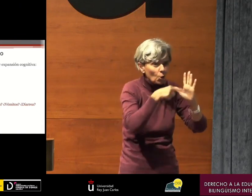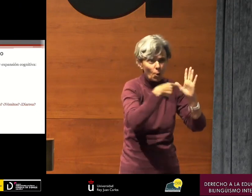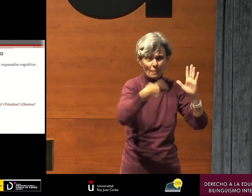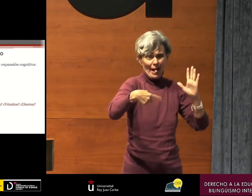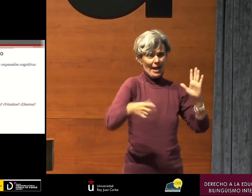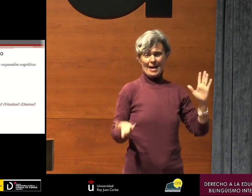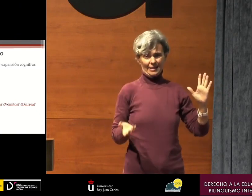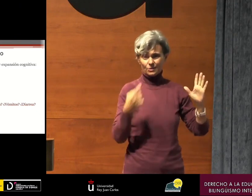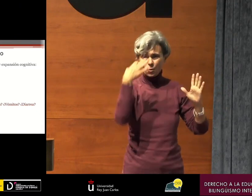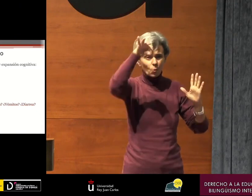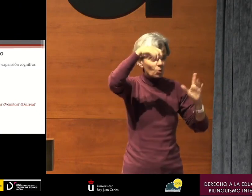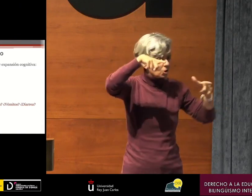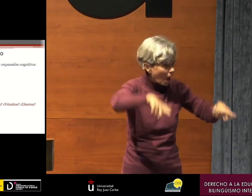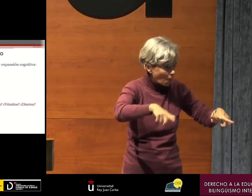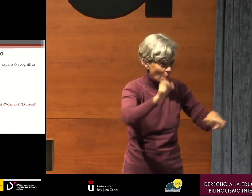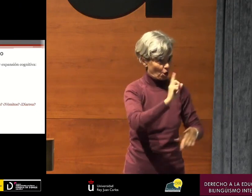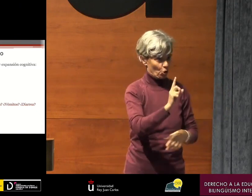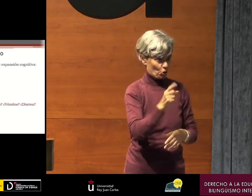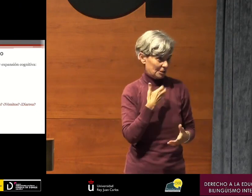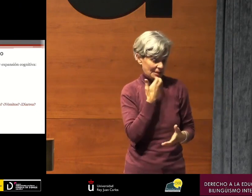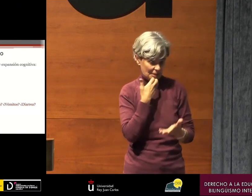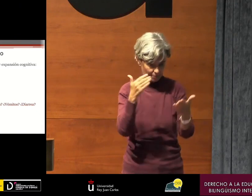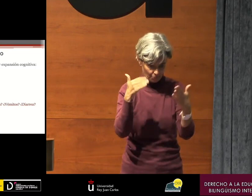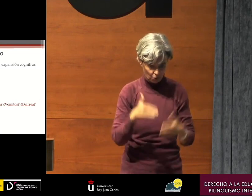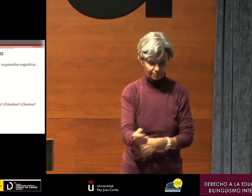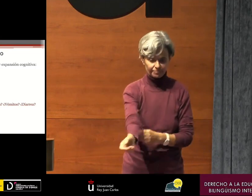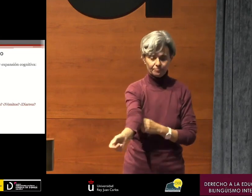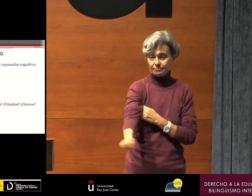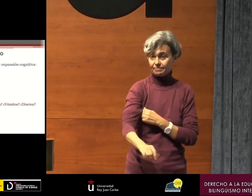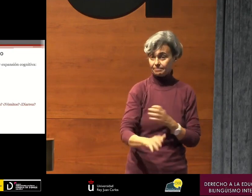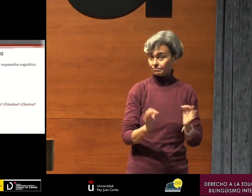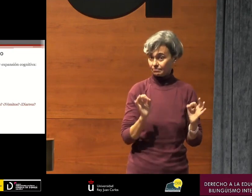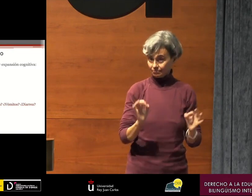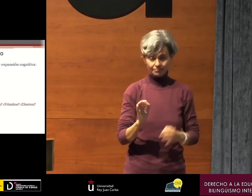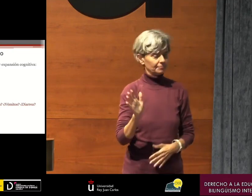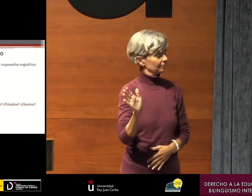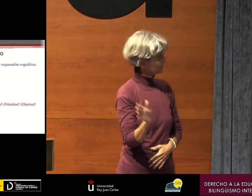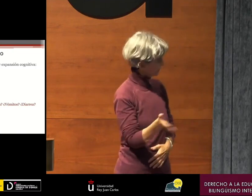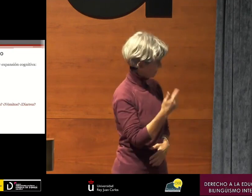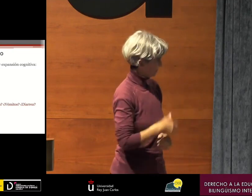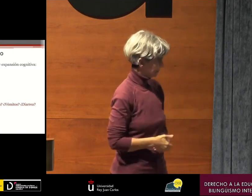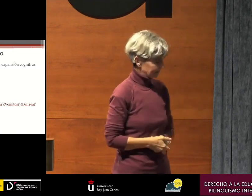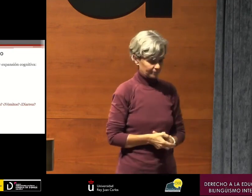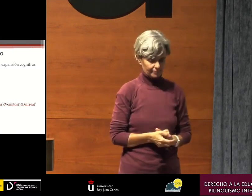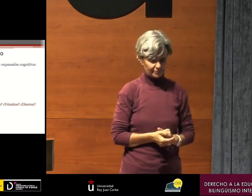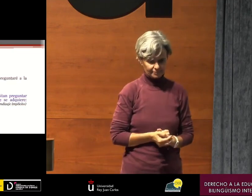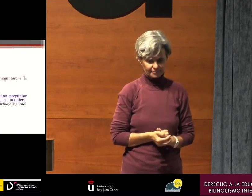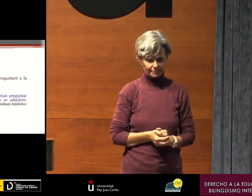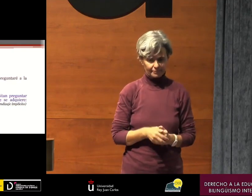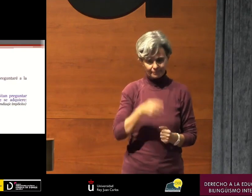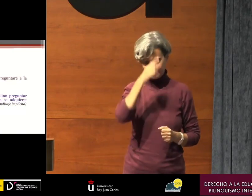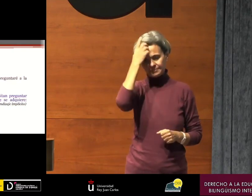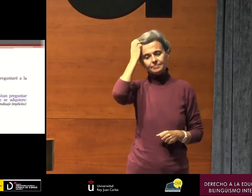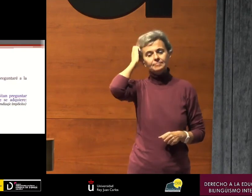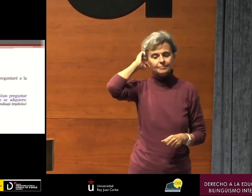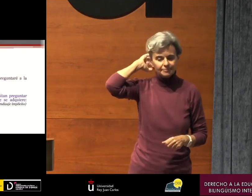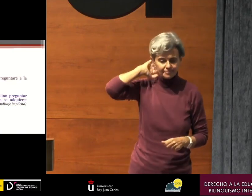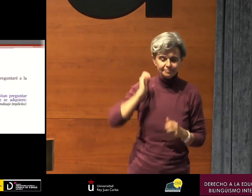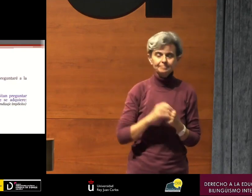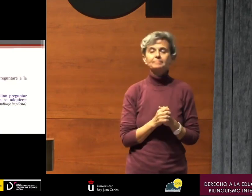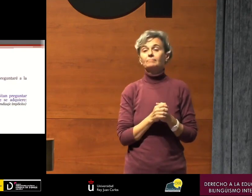aula. Conversar es fundamental, ya está recogido en el currículo y no se tiene que aplicar solo y exclusivamente en el aula. Y esto es un ejemplo de